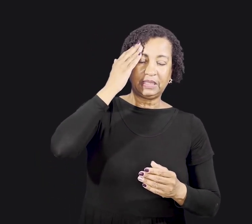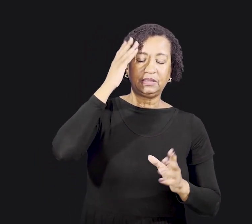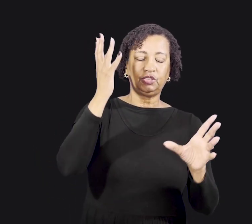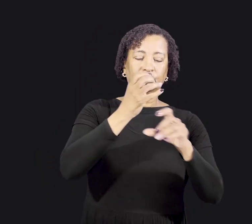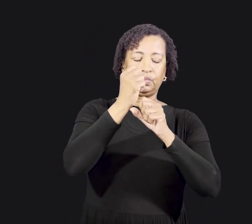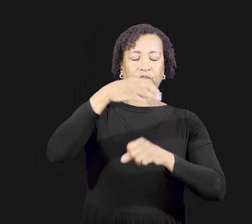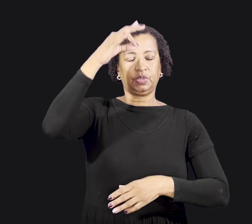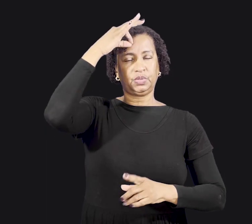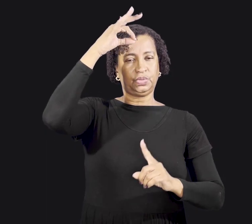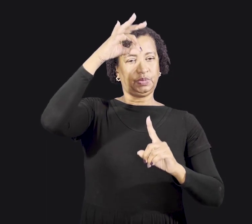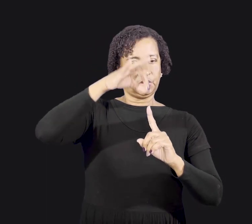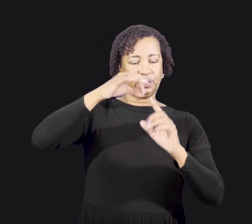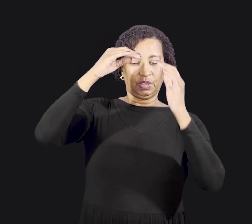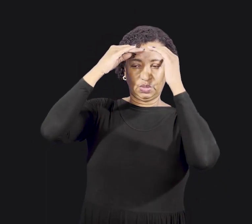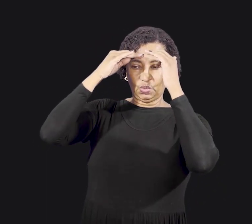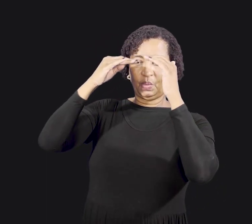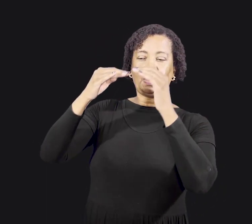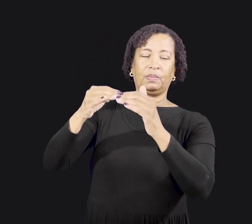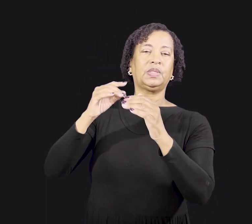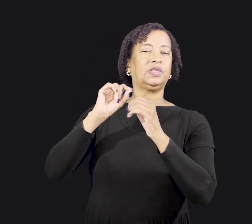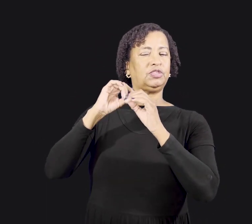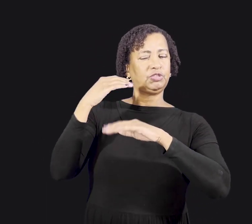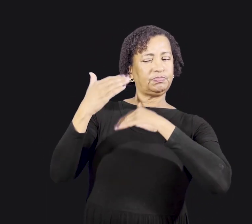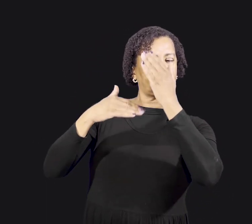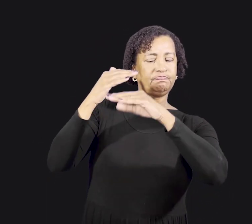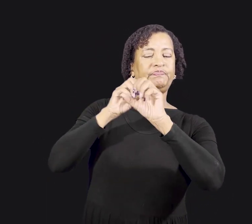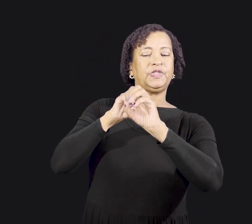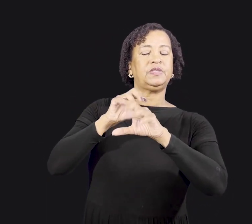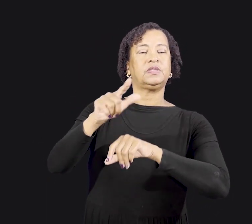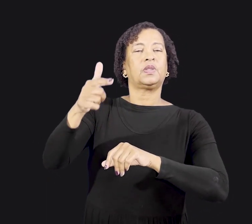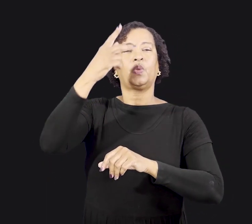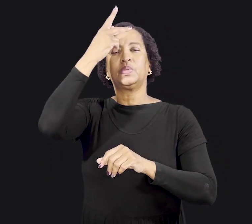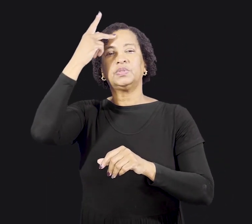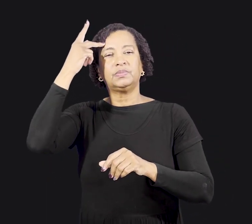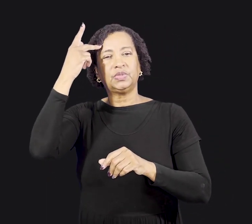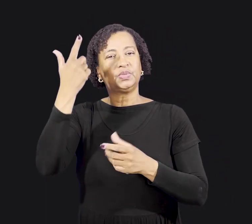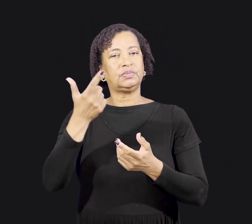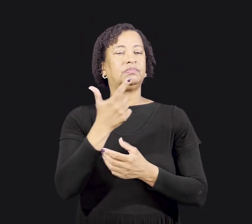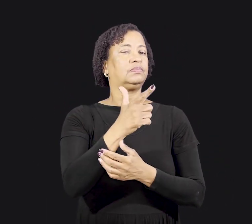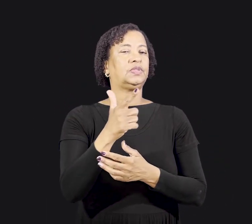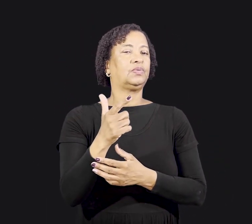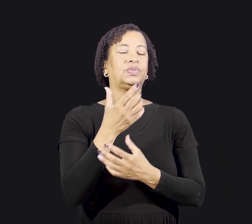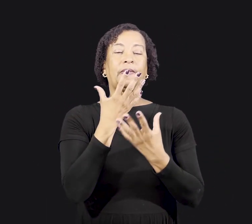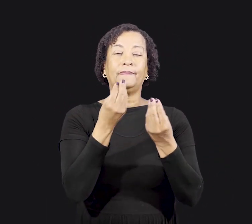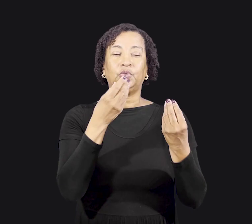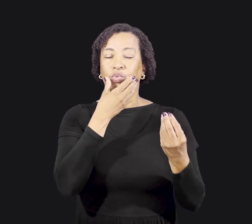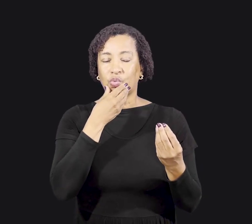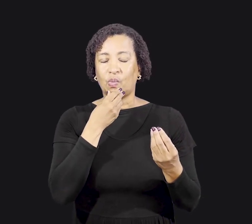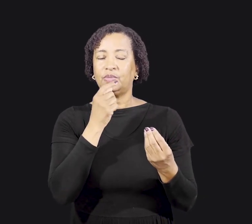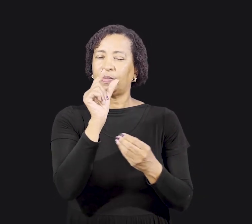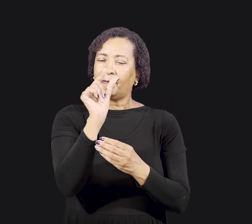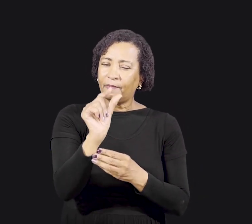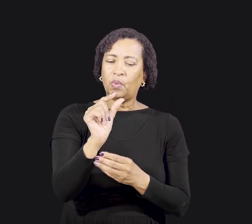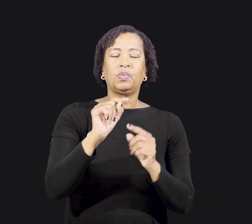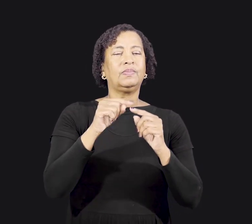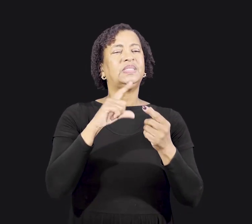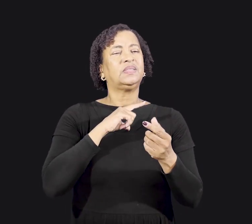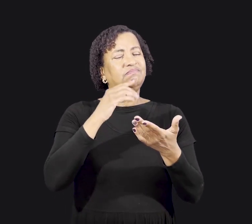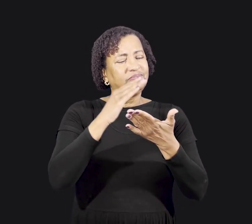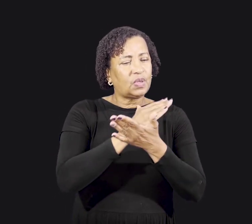do Espírito Santo obedece à palavra de Deus e produz muitos frutos. Francamente, não há muitos homens assim, mas há alguns.